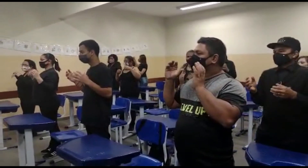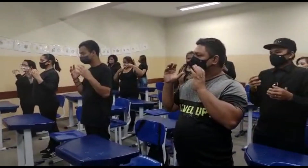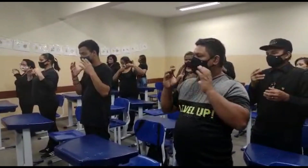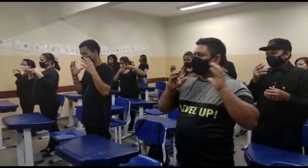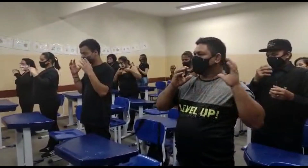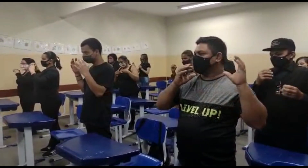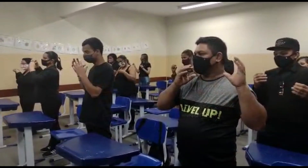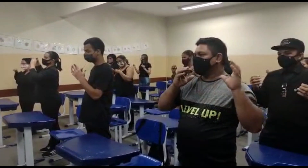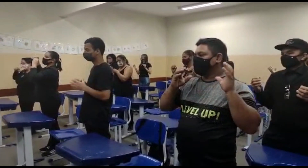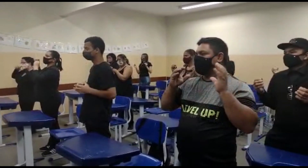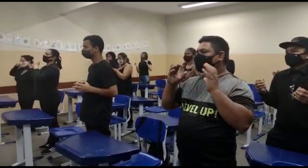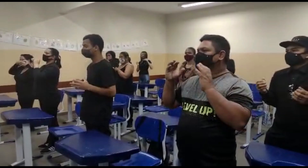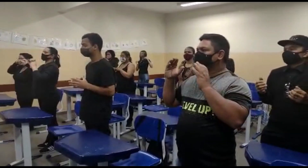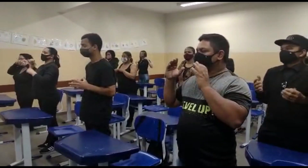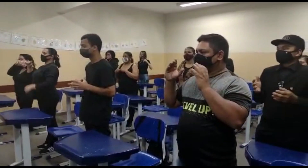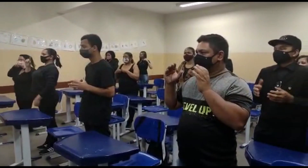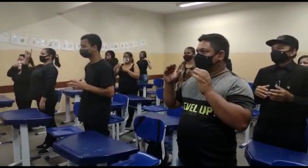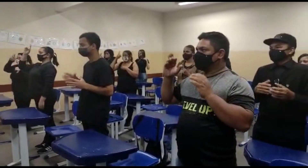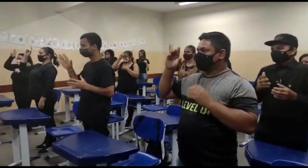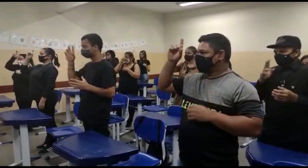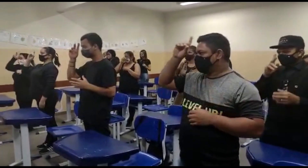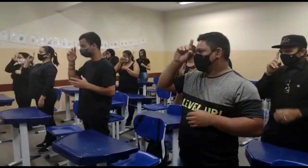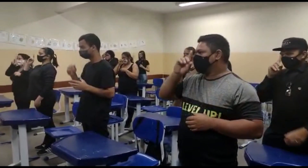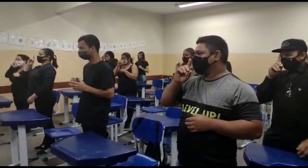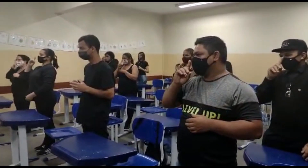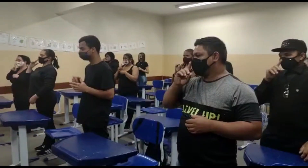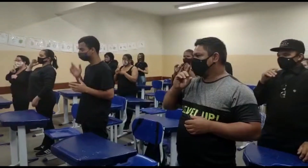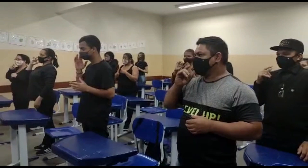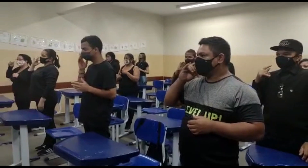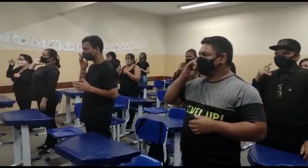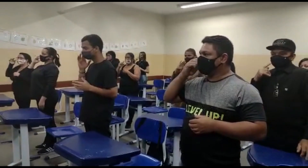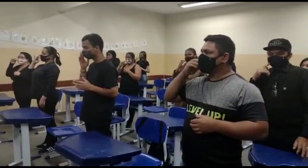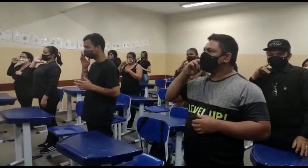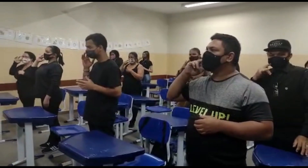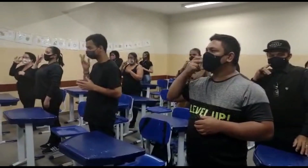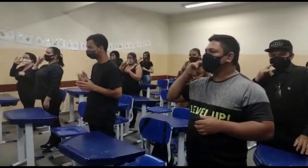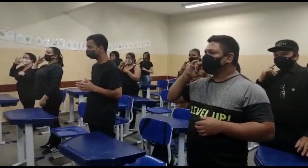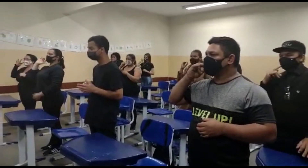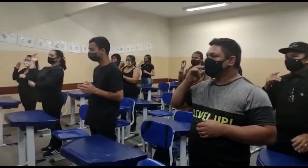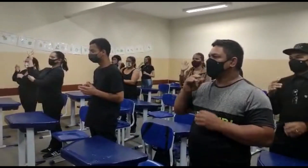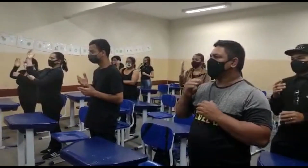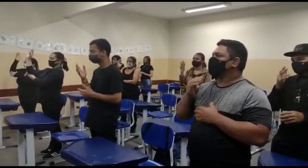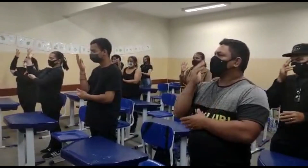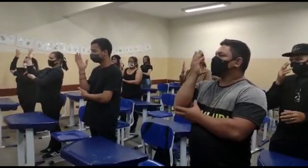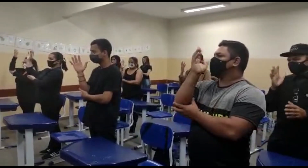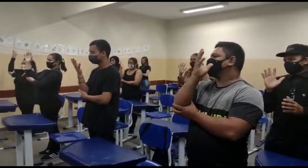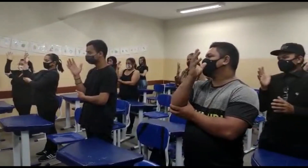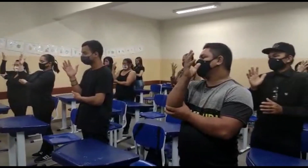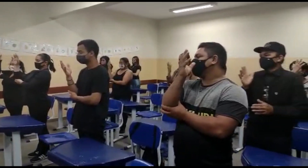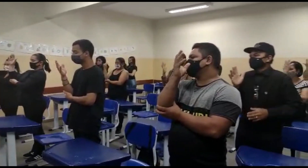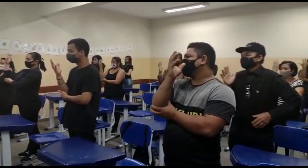das melancinhas No amarelo ouro do